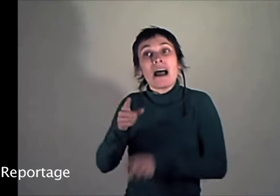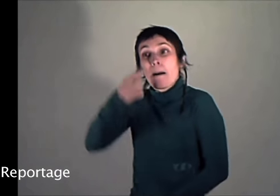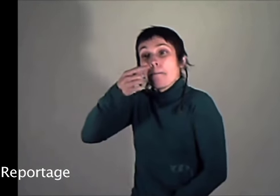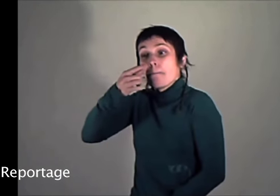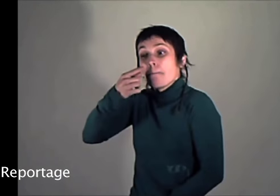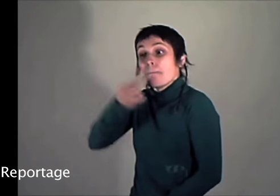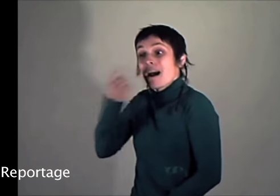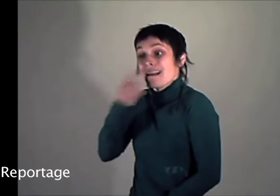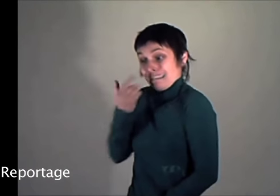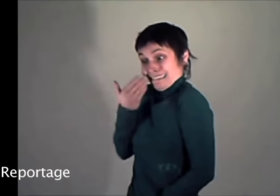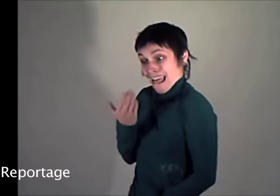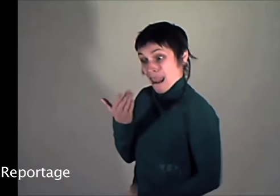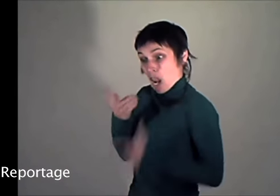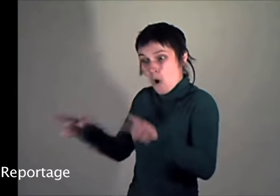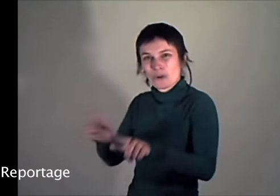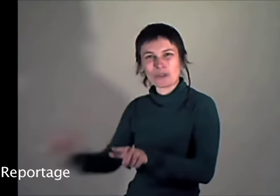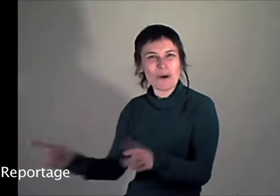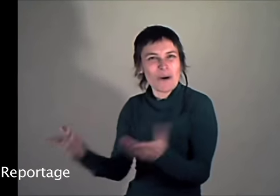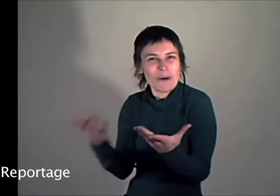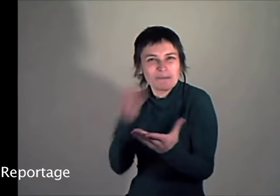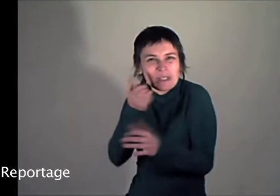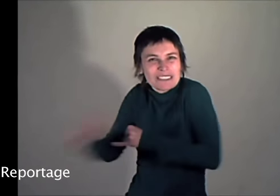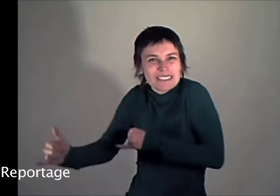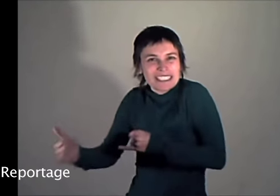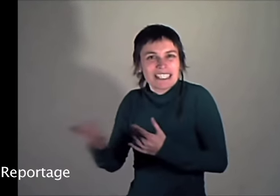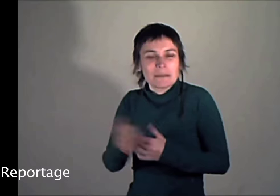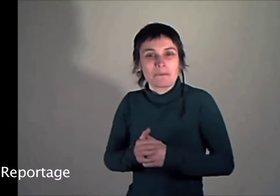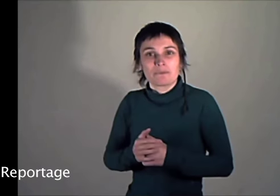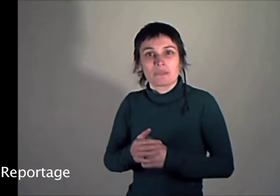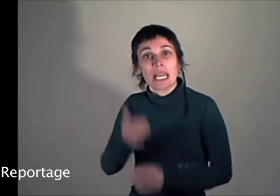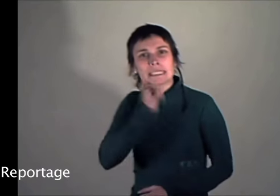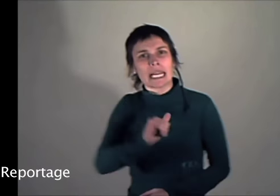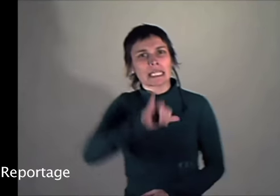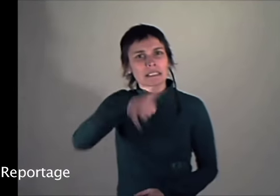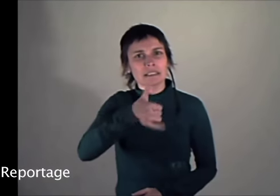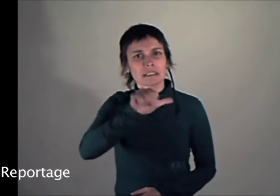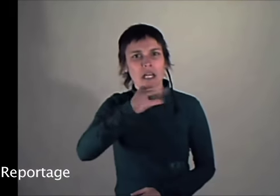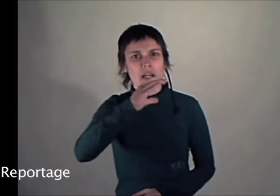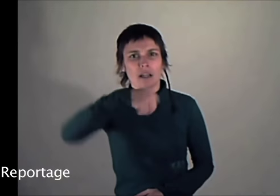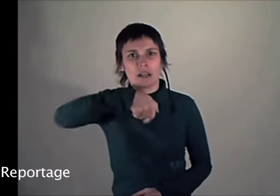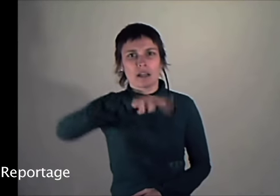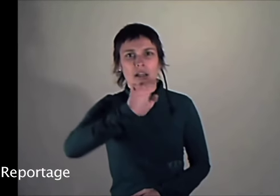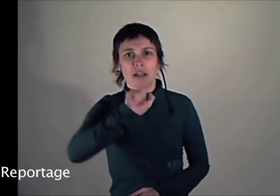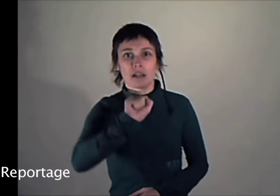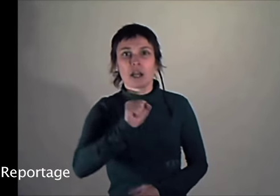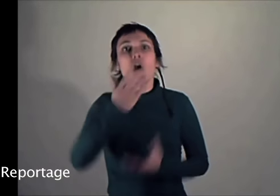C'est très loin de leur langue naturelle, le fait de parler, quoi. Pour nous, c'est comme si c'était pas une langue, en fait. Le fait de parler, c'est